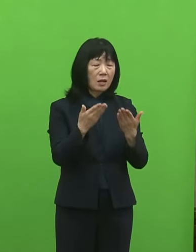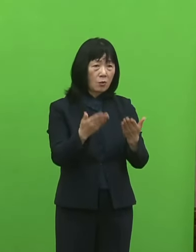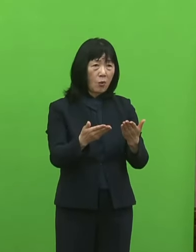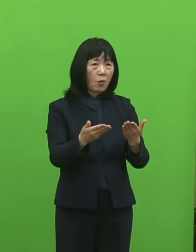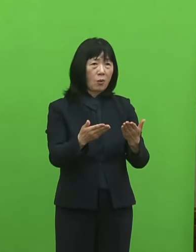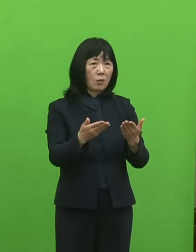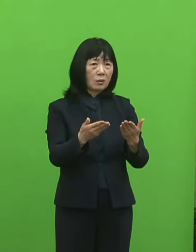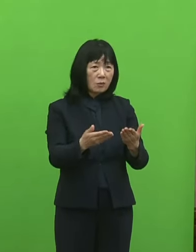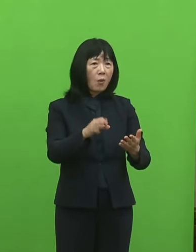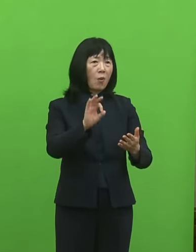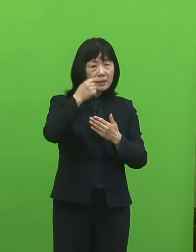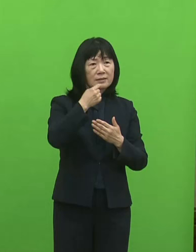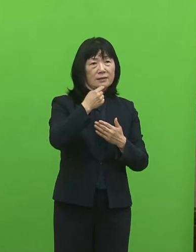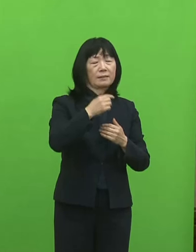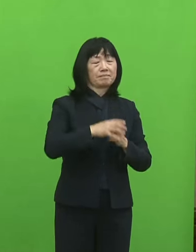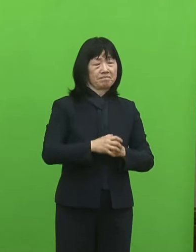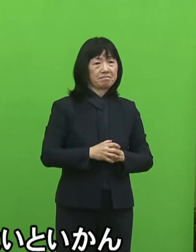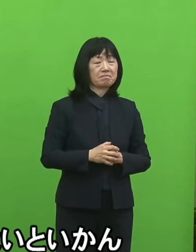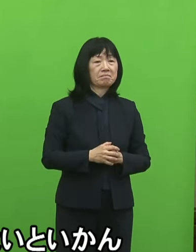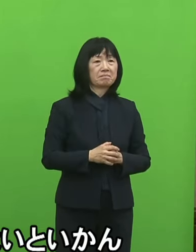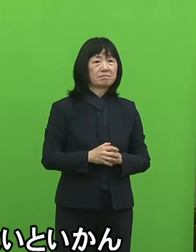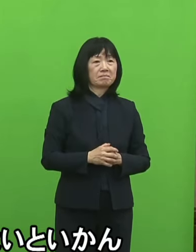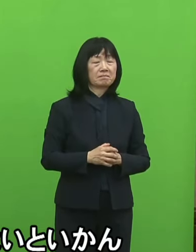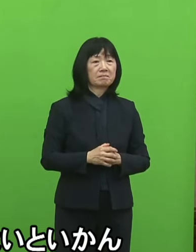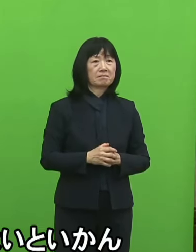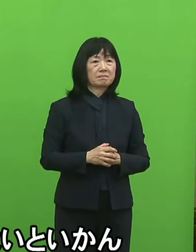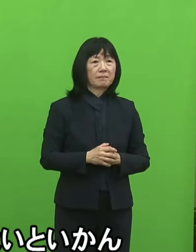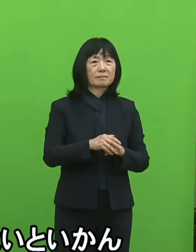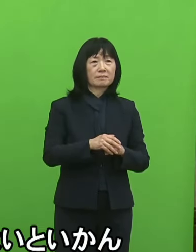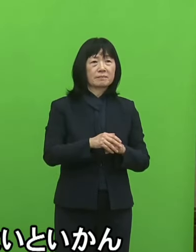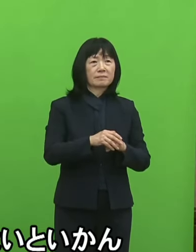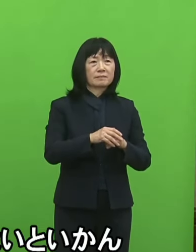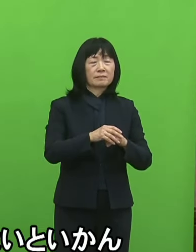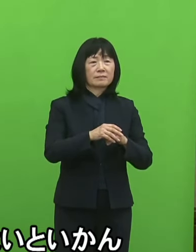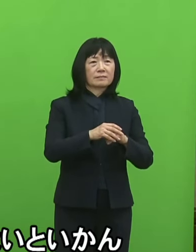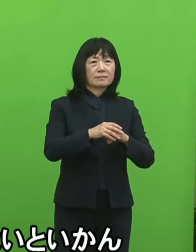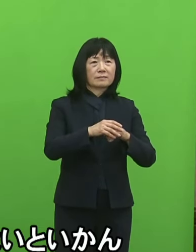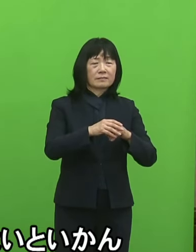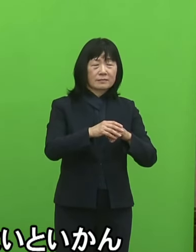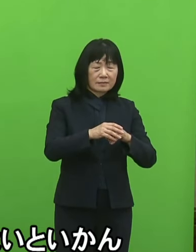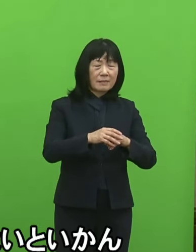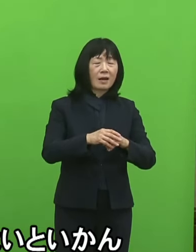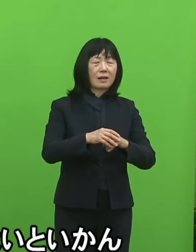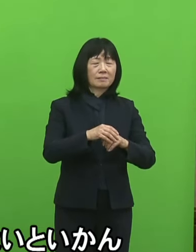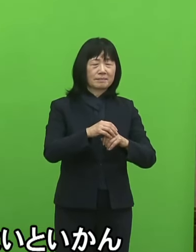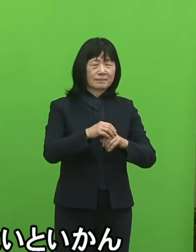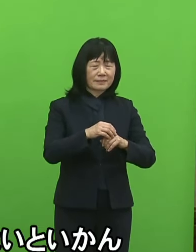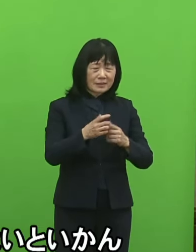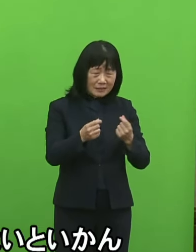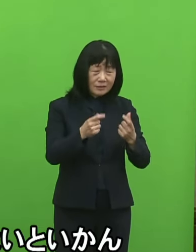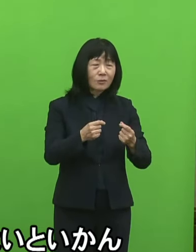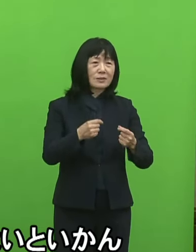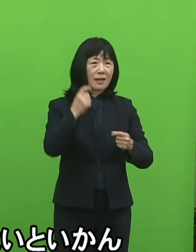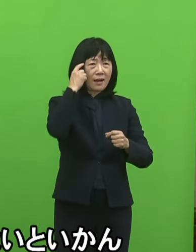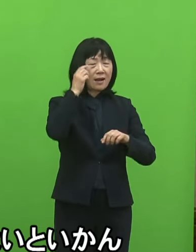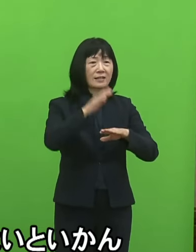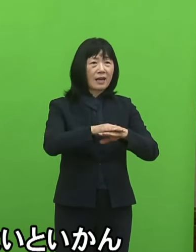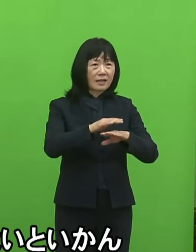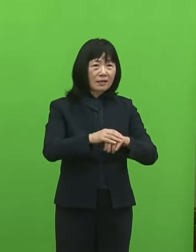でやるようにすると本当の両親的にそうなるような風でねといかはないそもそも本当に気持ち